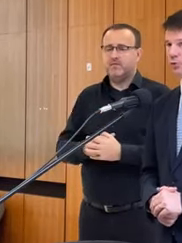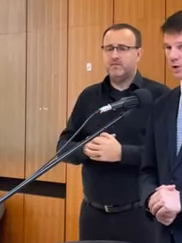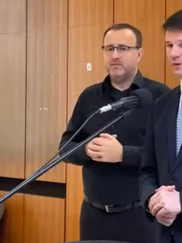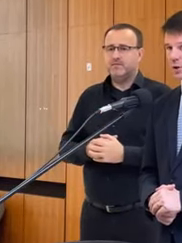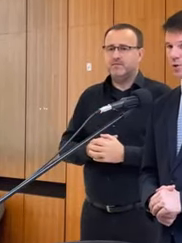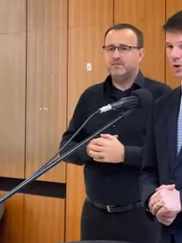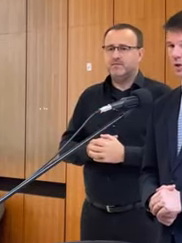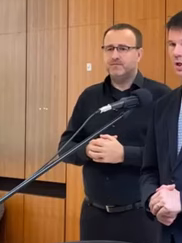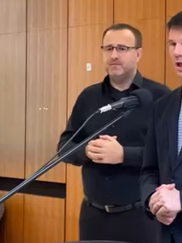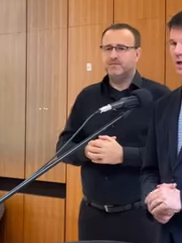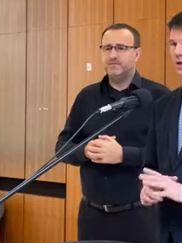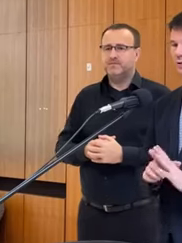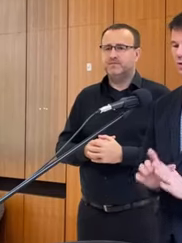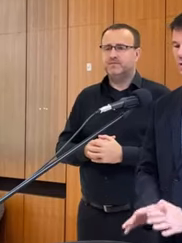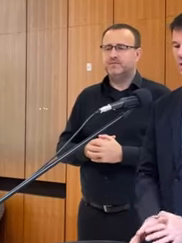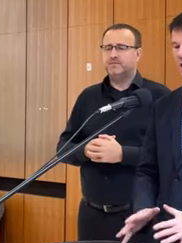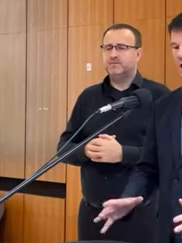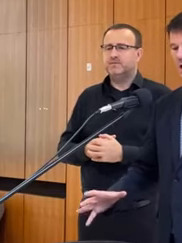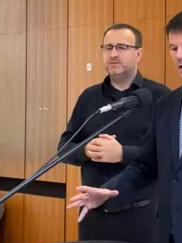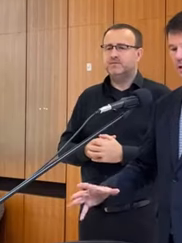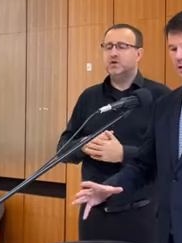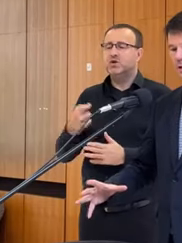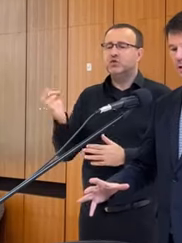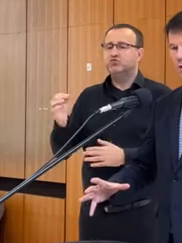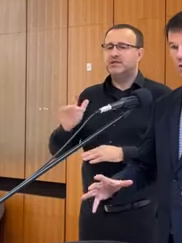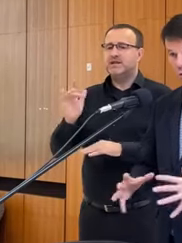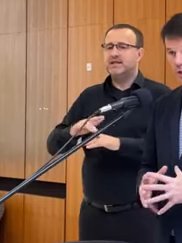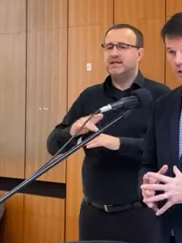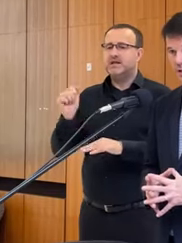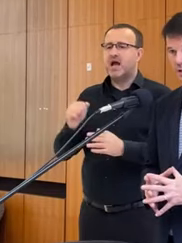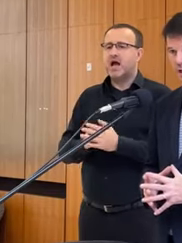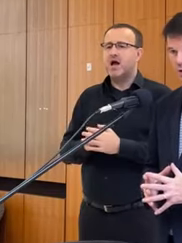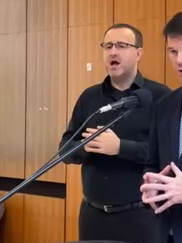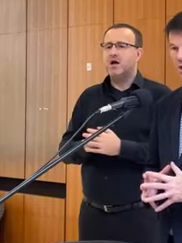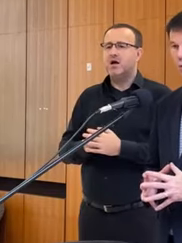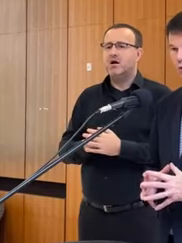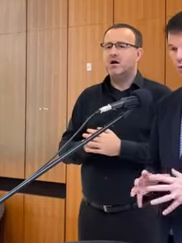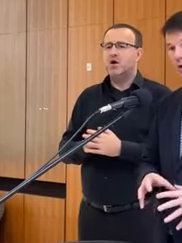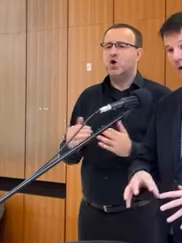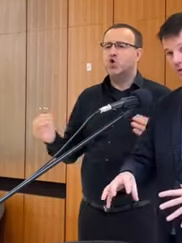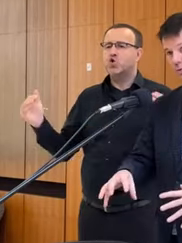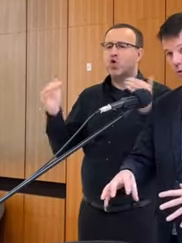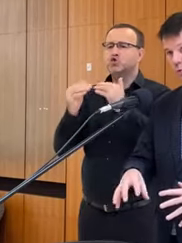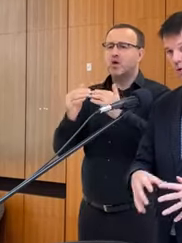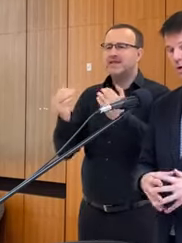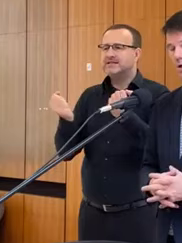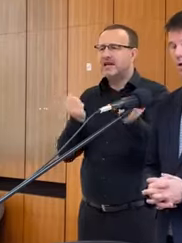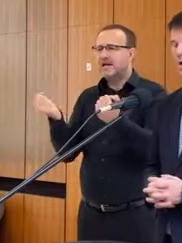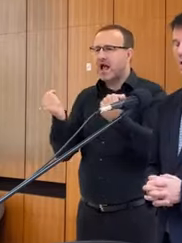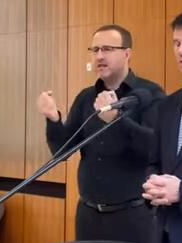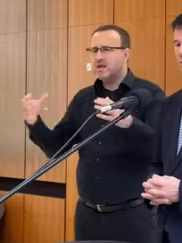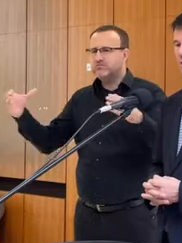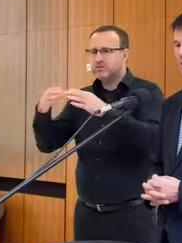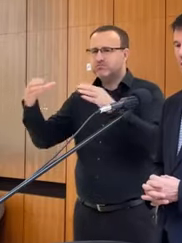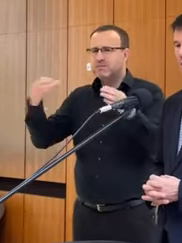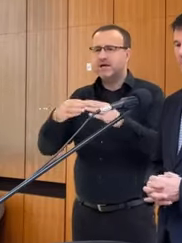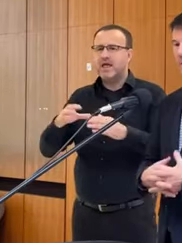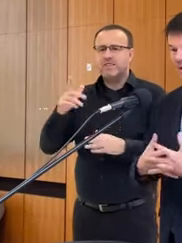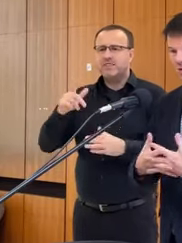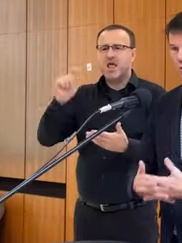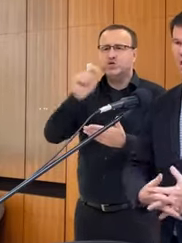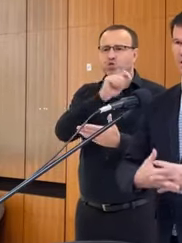Áno, to sú tie dve hodiny, ale čo sa týka aj konsolidácie, čiže nie rušeniu, ale presúvaniu v